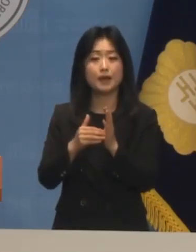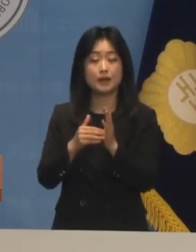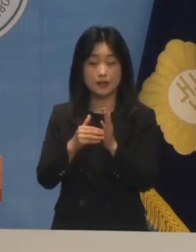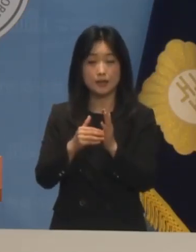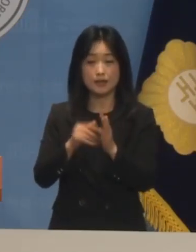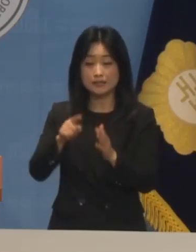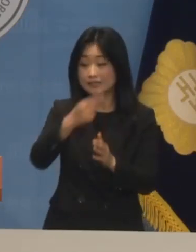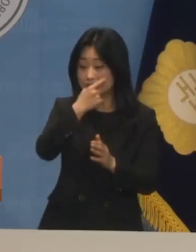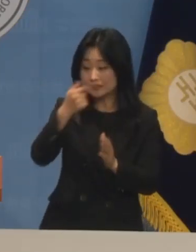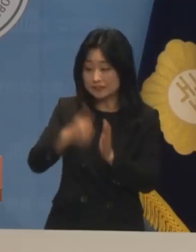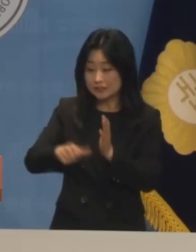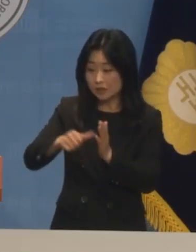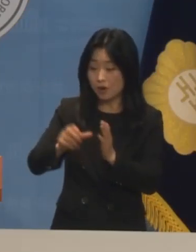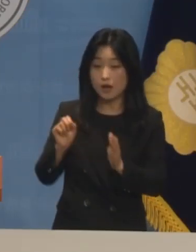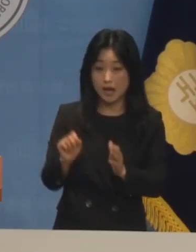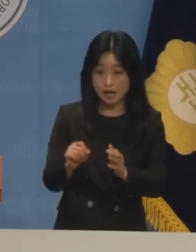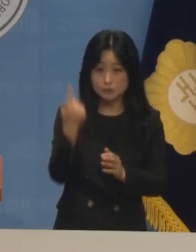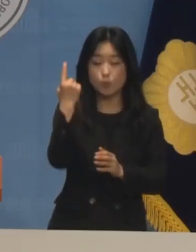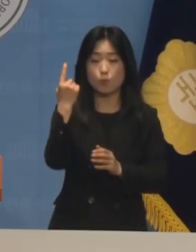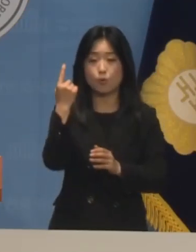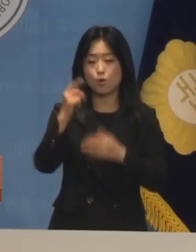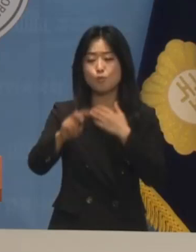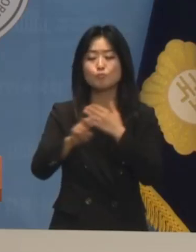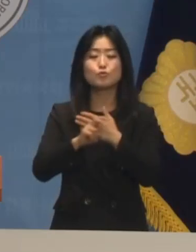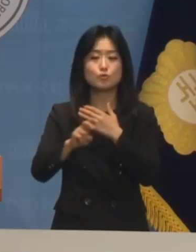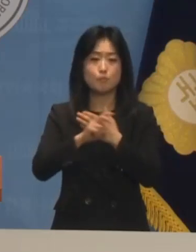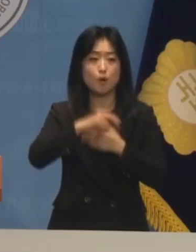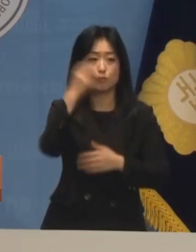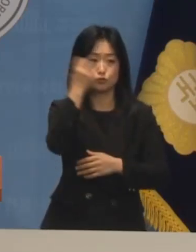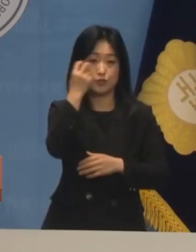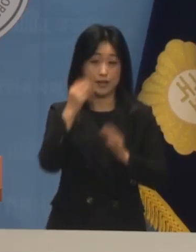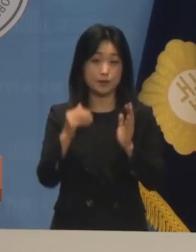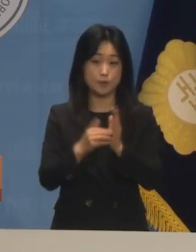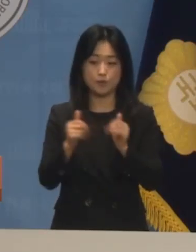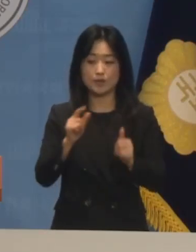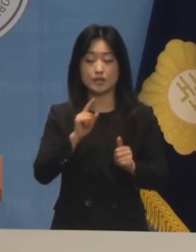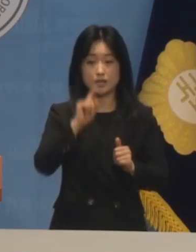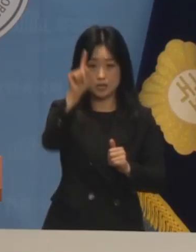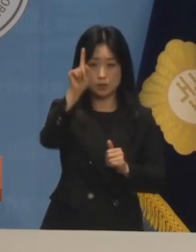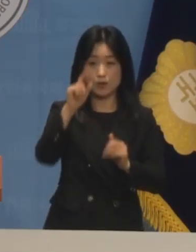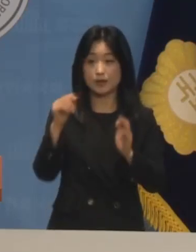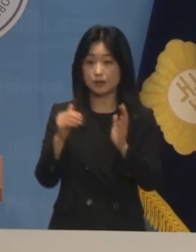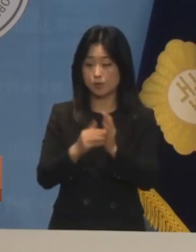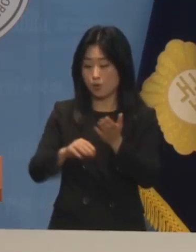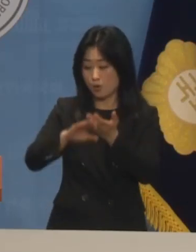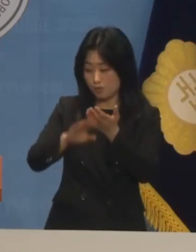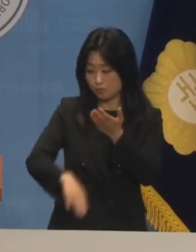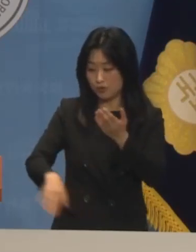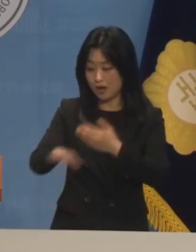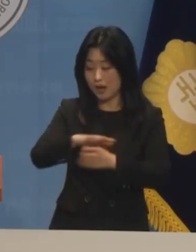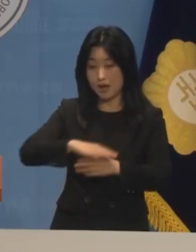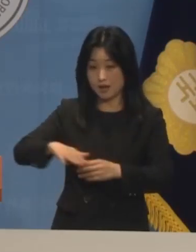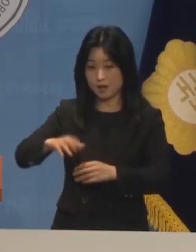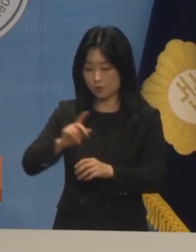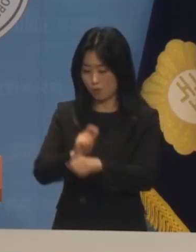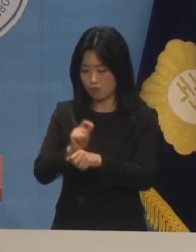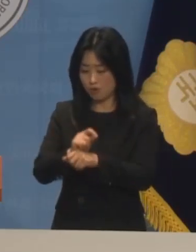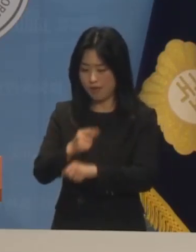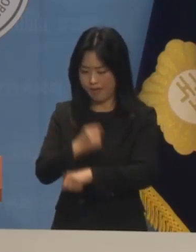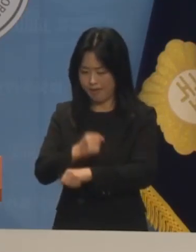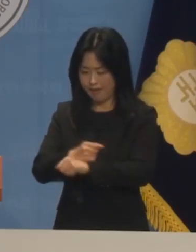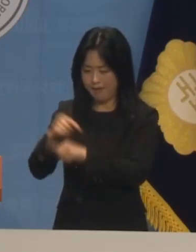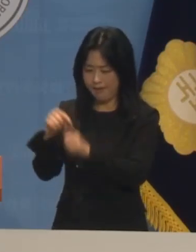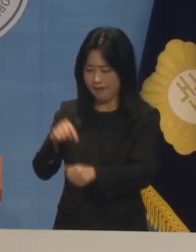수집 증거에 기초하여 강행한 불법적인 수사 및 기소를 부하 공무원들에게 교사하는 등